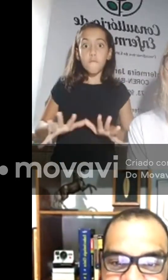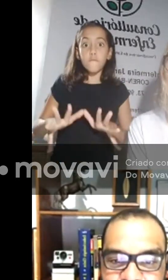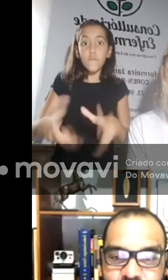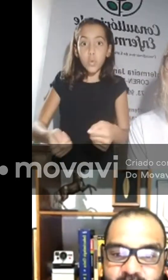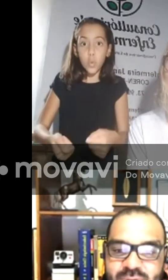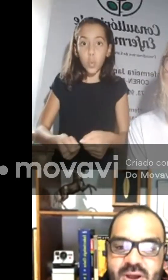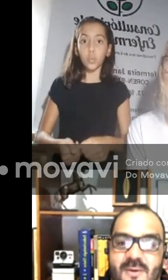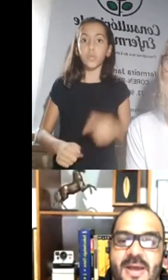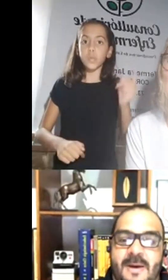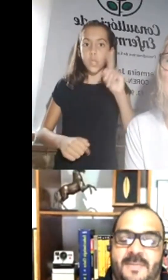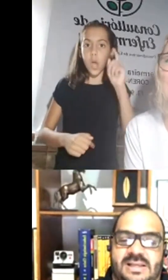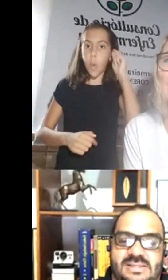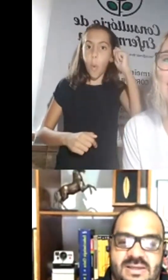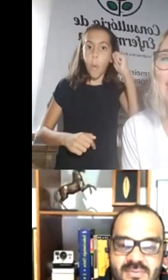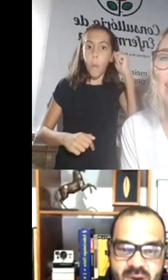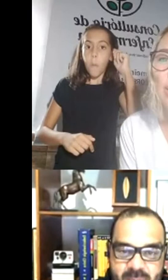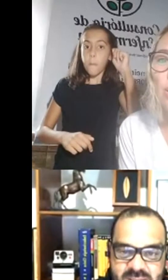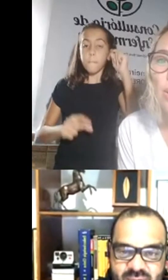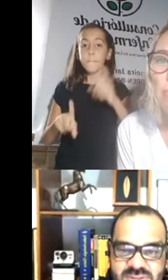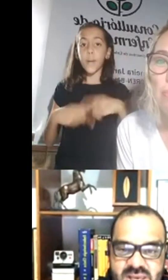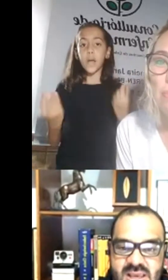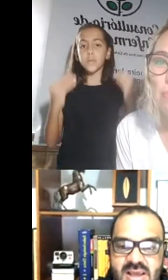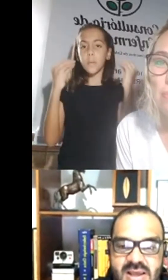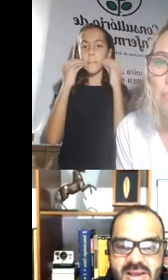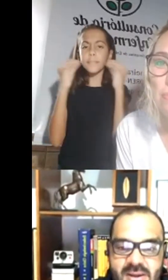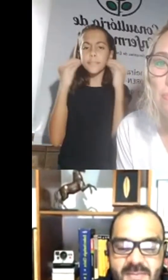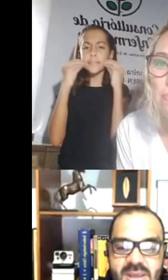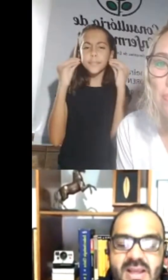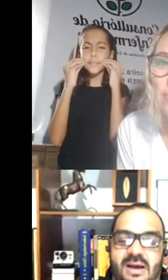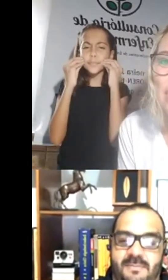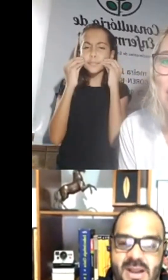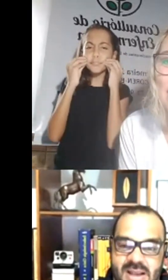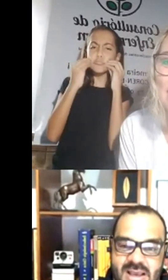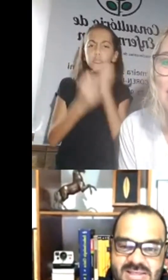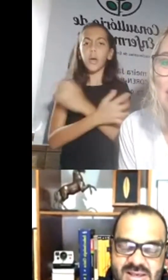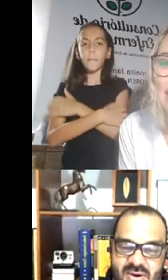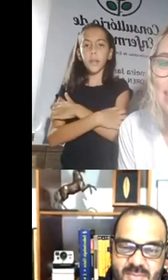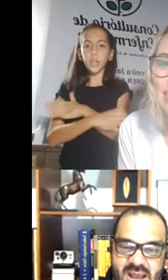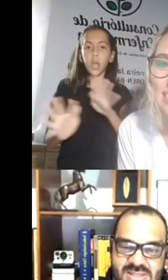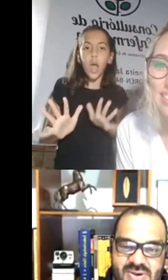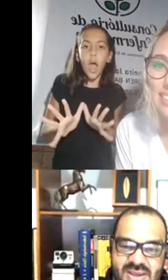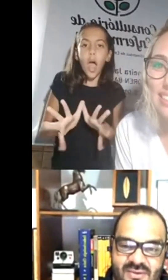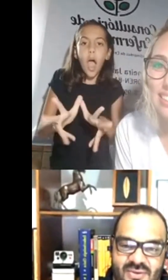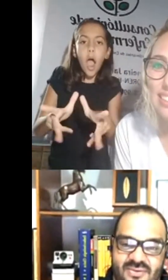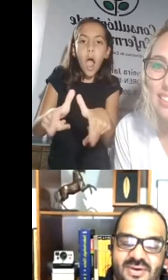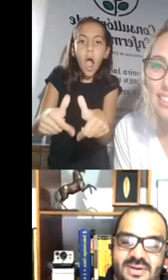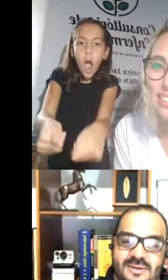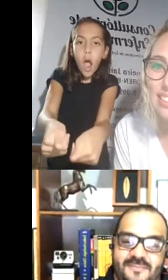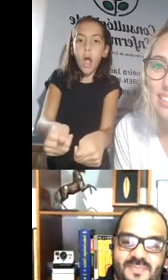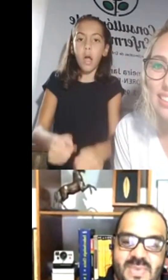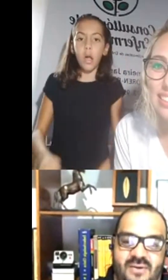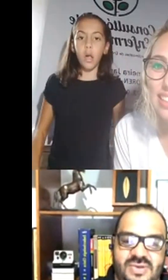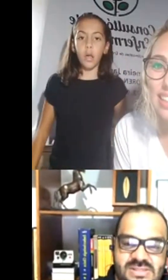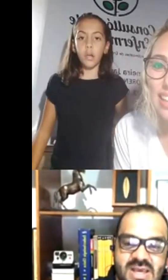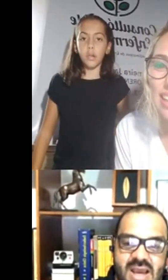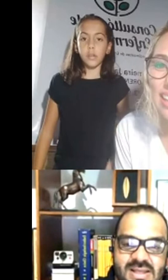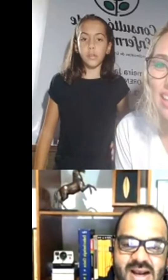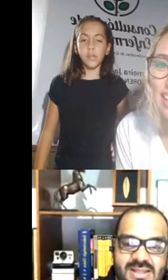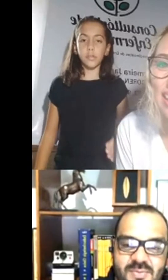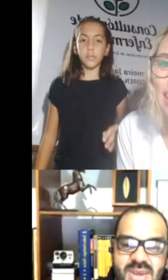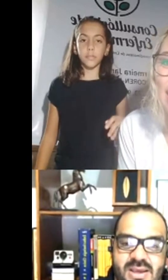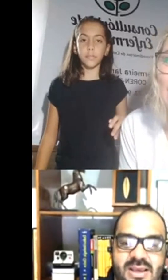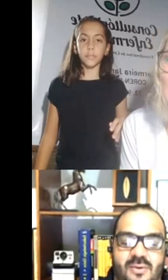como ver todo mundo, não. Mas assim, um abraço para você. Mila, beleza, um abraço aí, viu? Minha vizinha